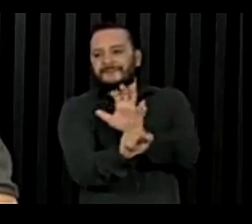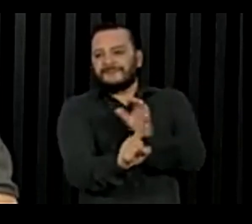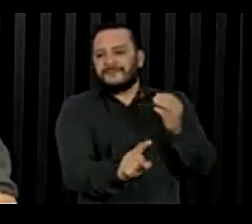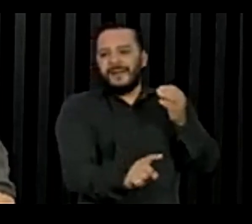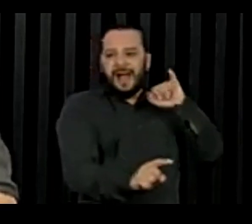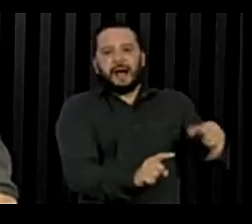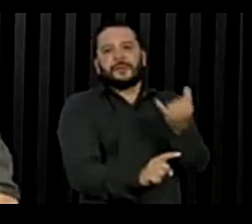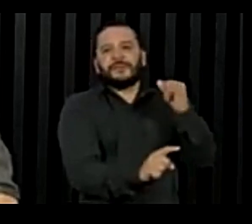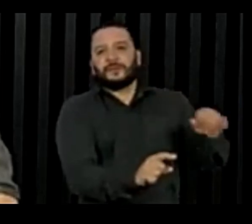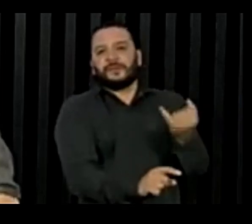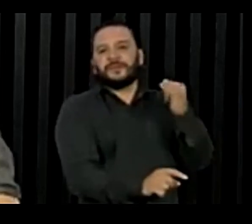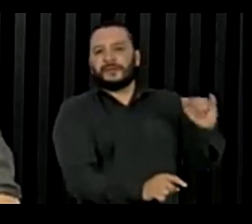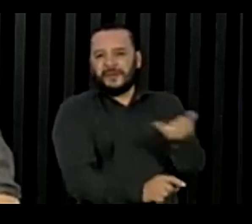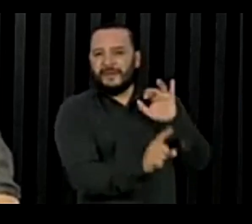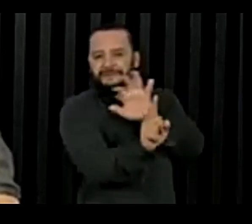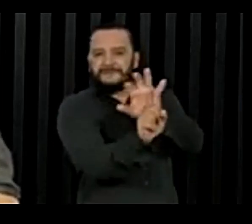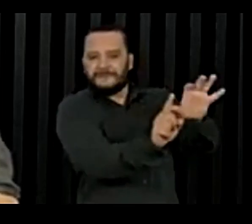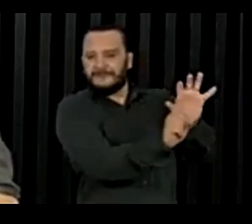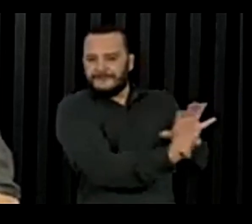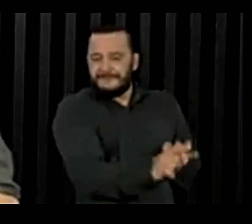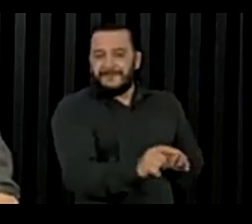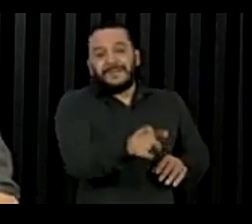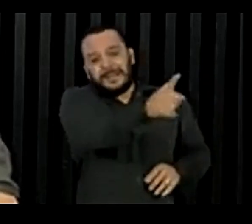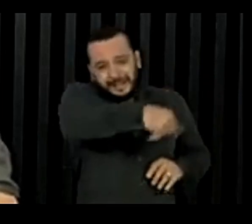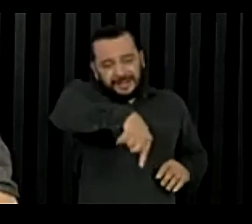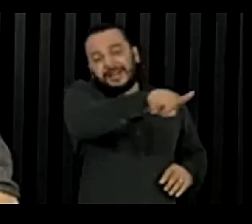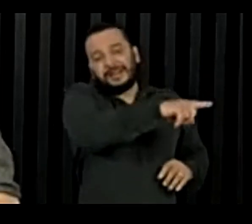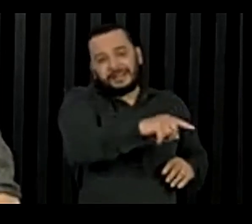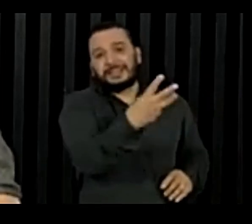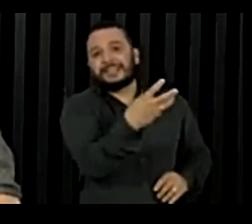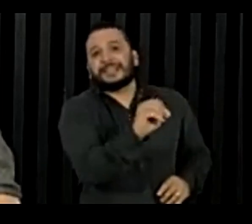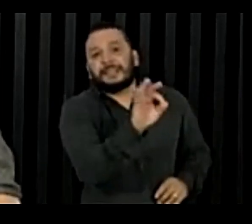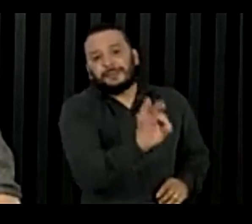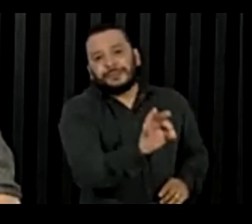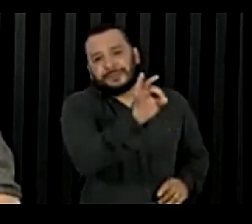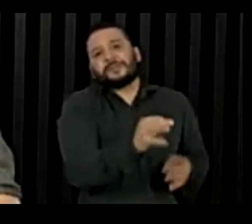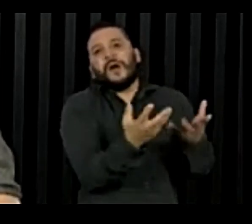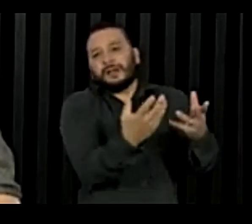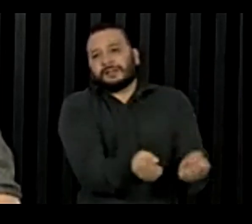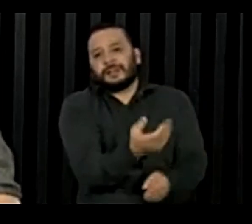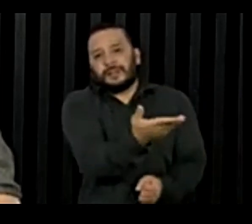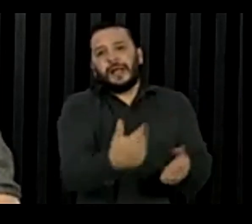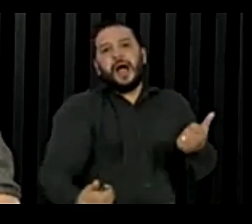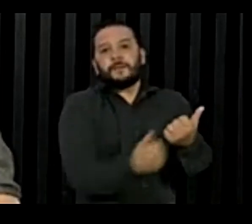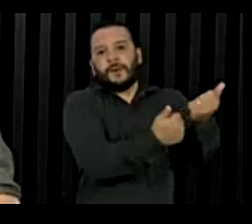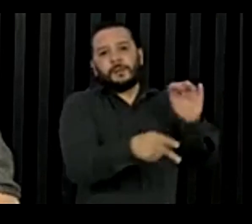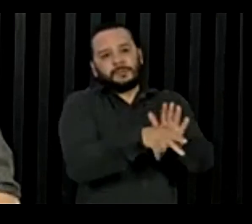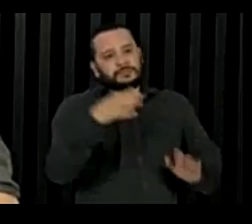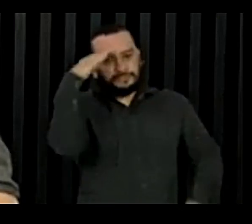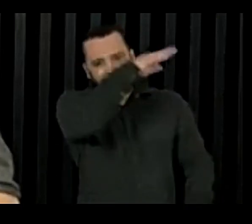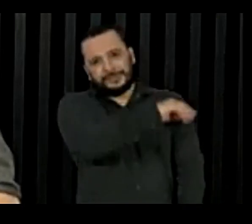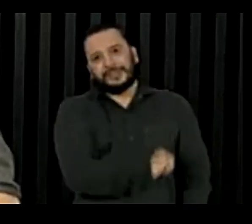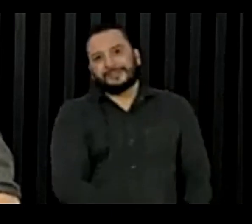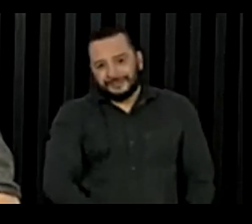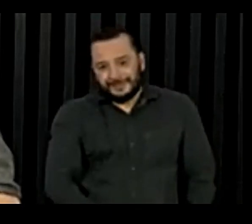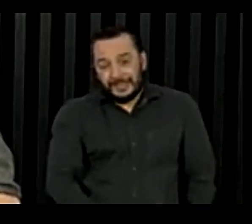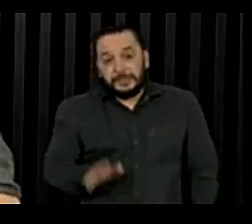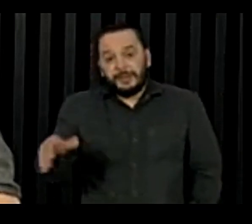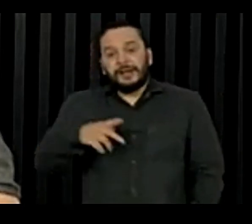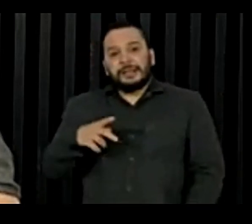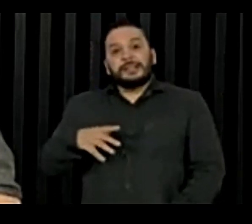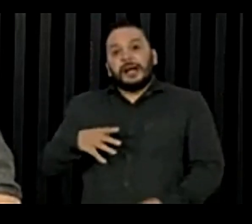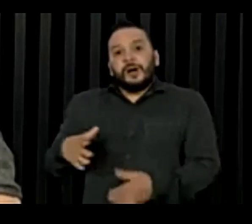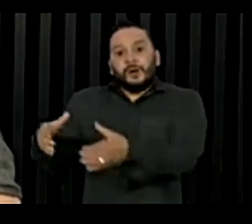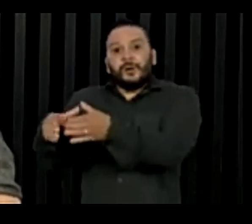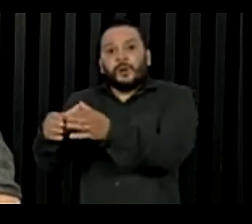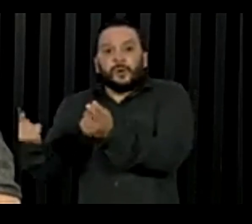dito ali, mas que funciona para as pessoas, para esses 30% que estão hoje apoiando o presidente da República. Já a oposição